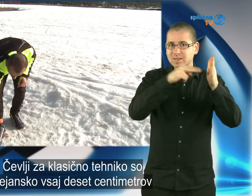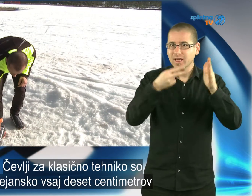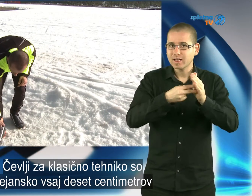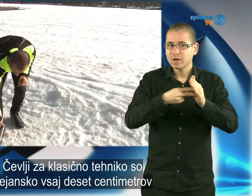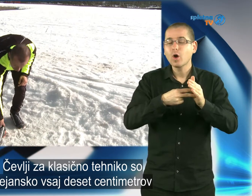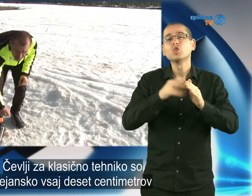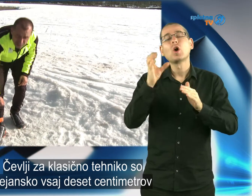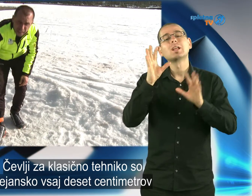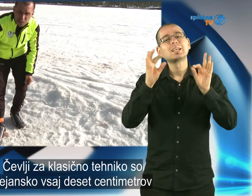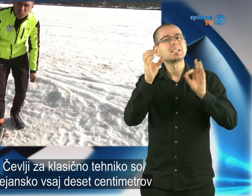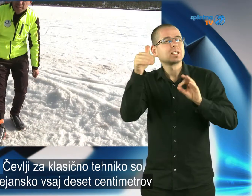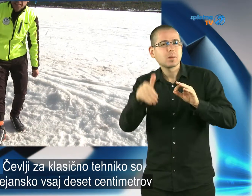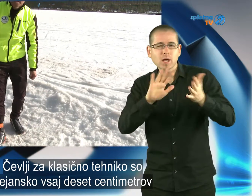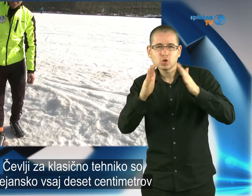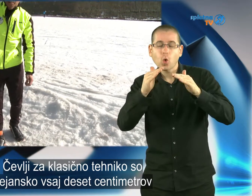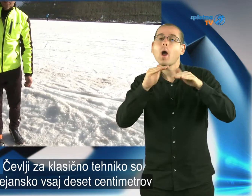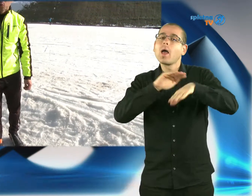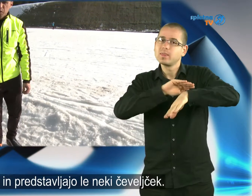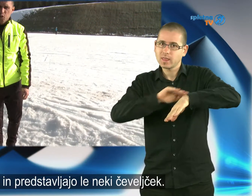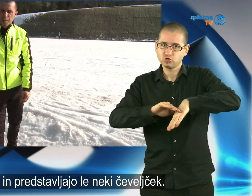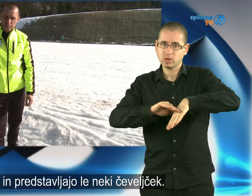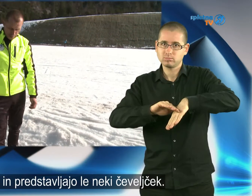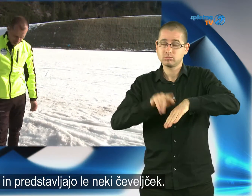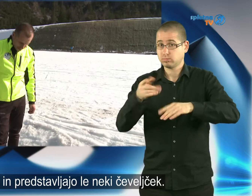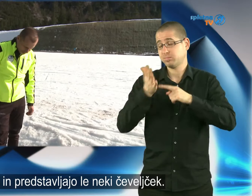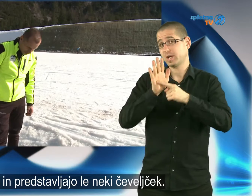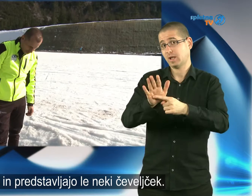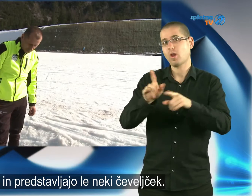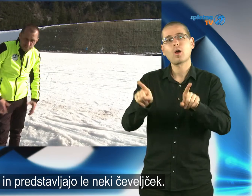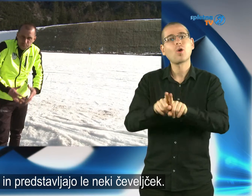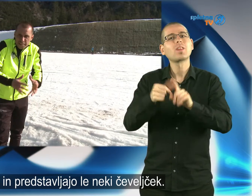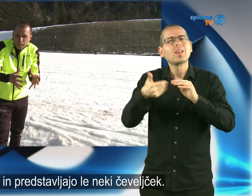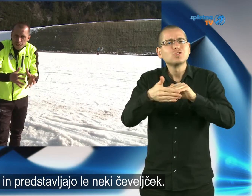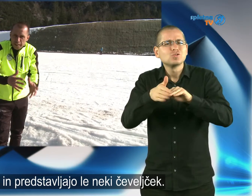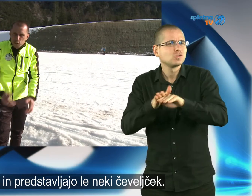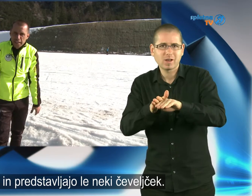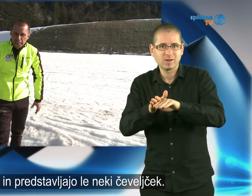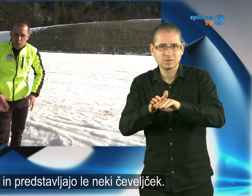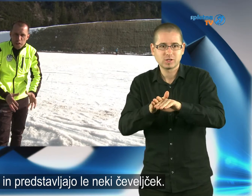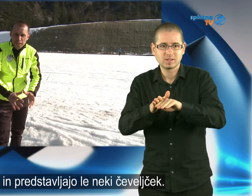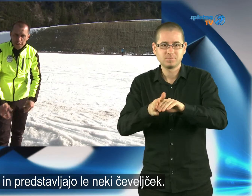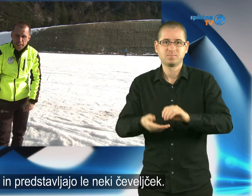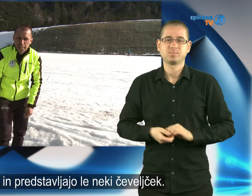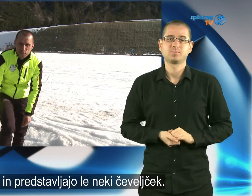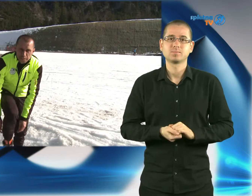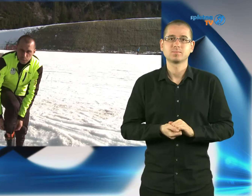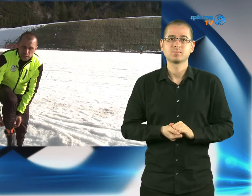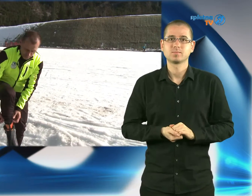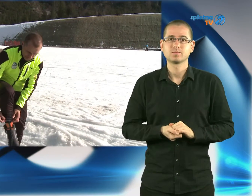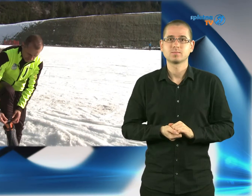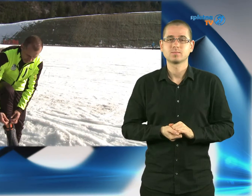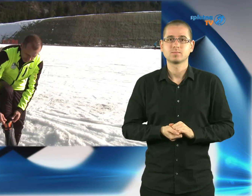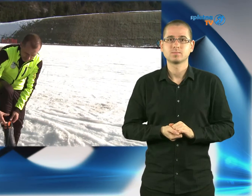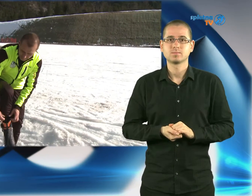tehniko so dejansko vsaj 10 cm nižji in predstavljale kot nek čeveljček v temu,